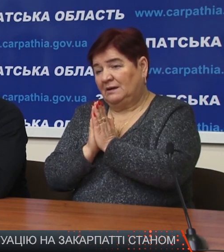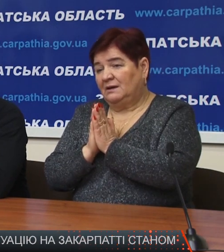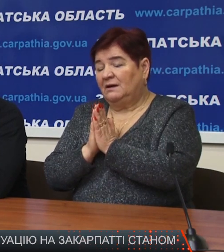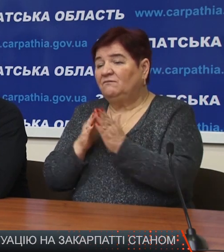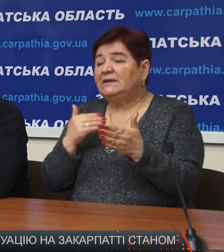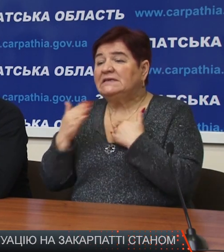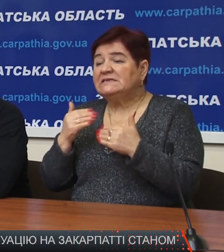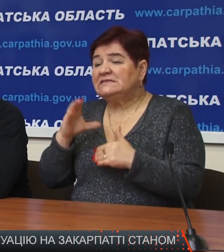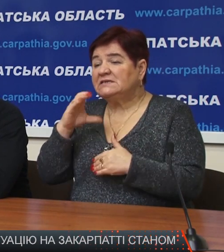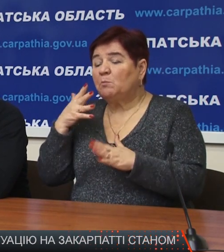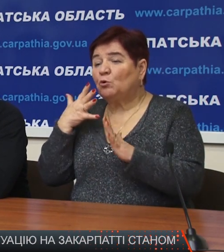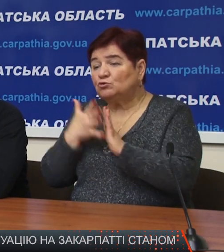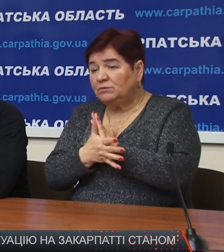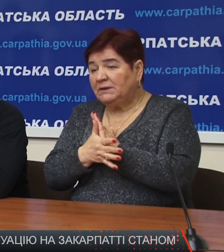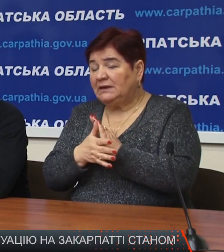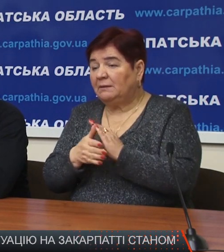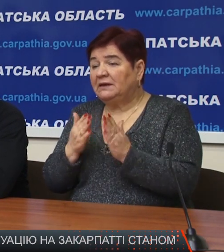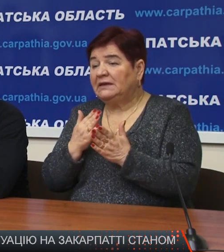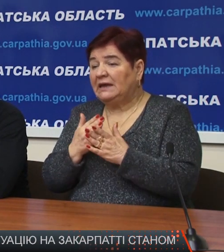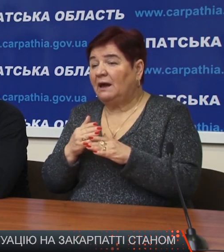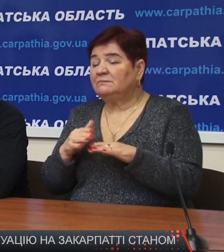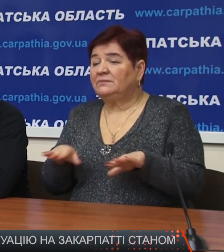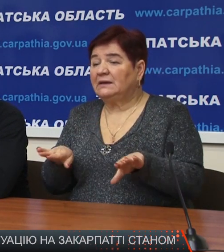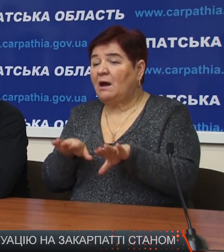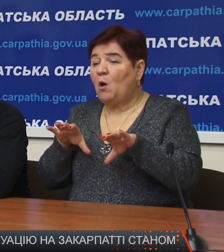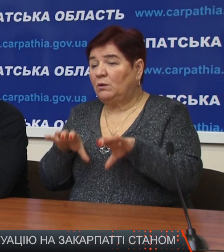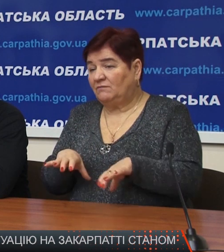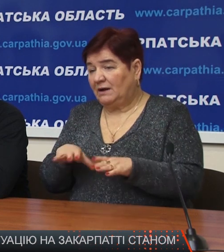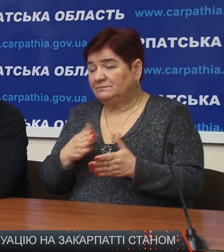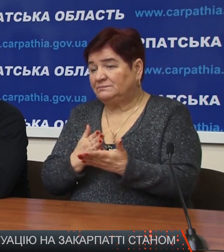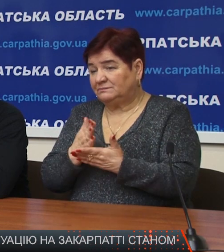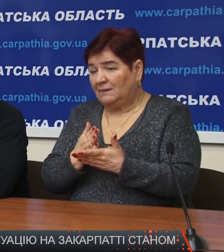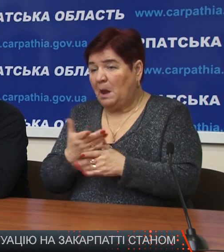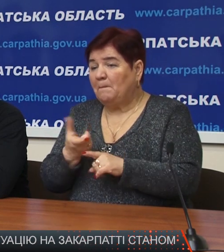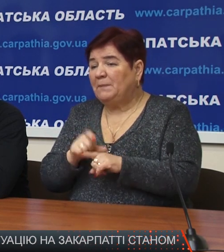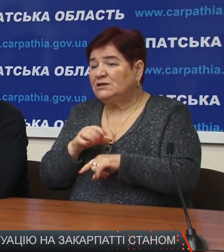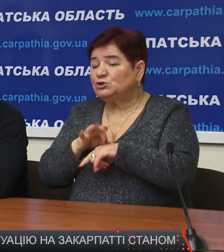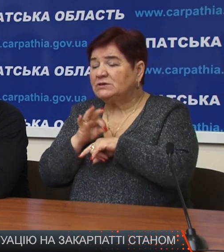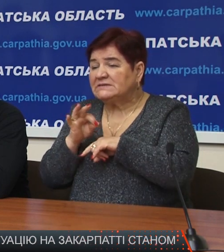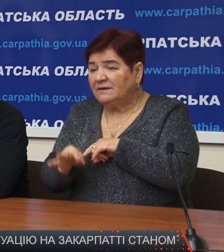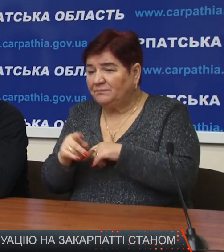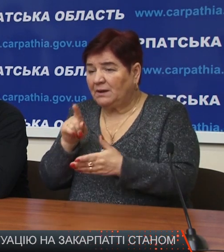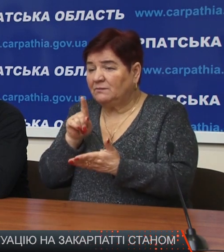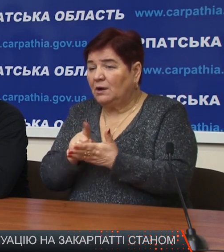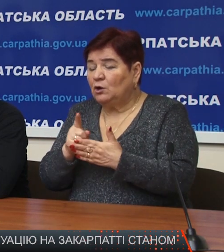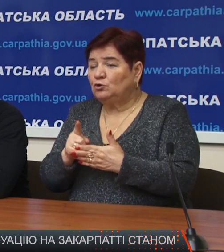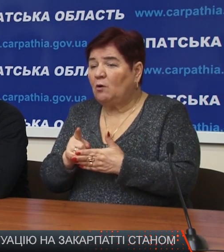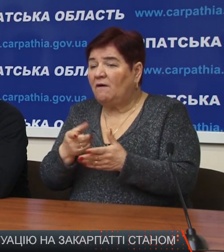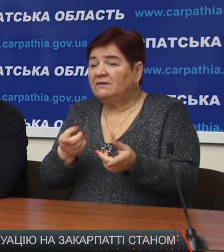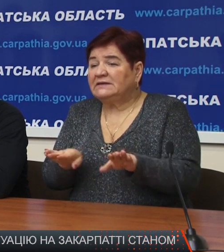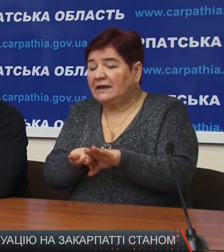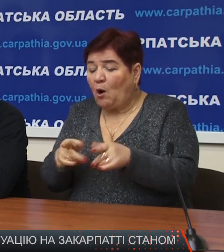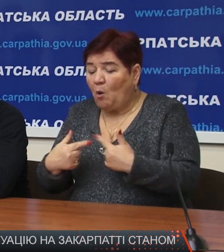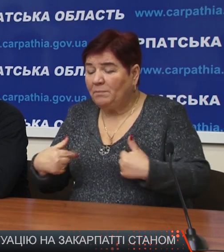з порозумінням, тому що зараз наділений голова військової адміністрації більш жорсткішими повноваженнями щодо взагалі вилучення